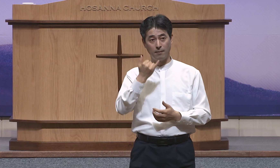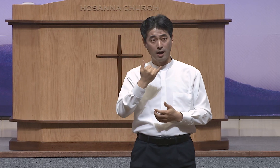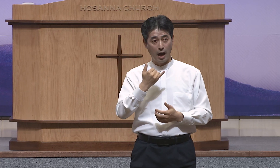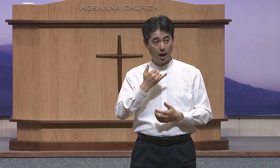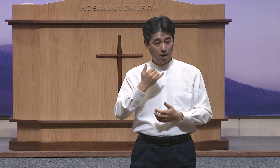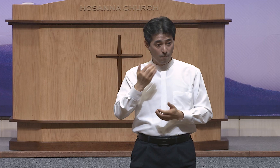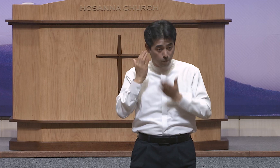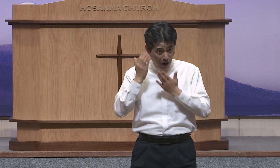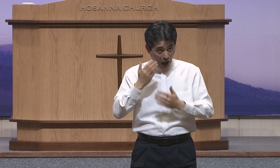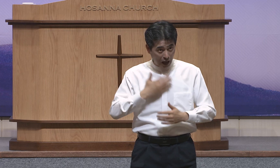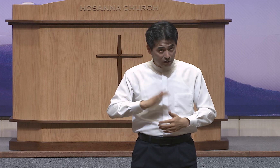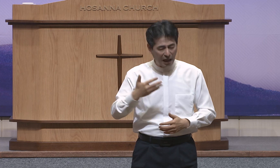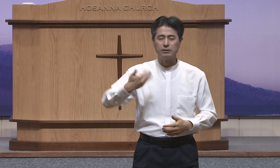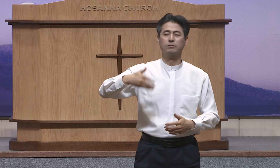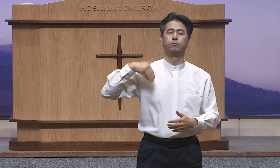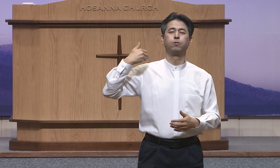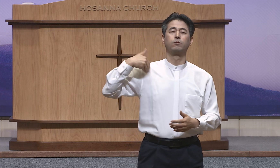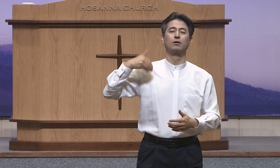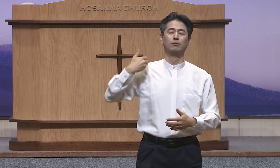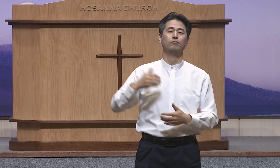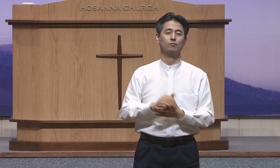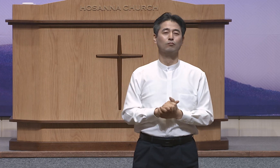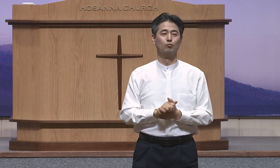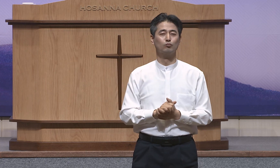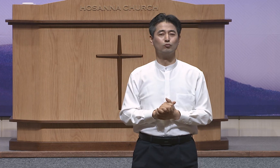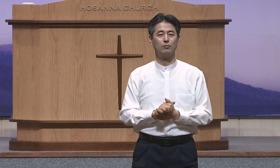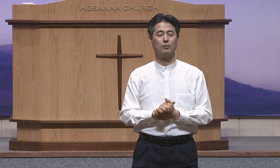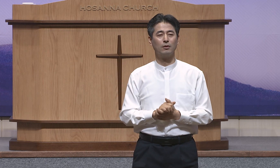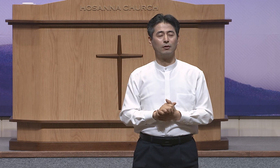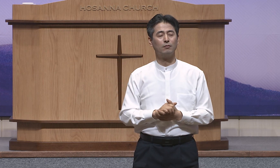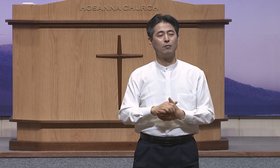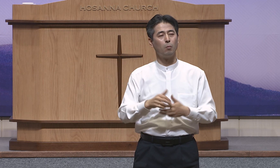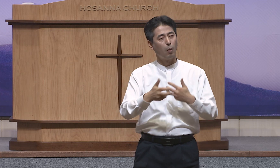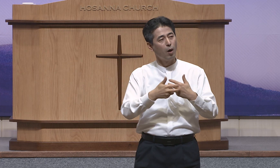얻게 되었고요. 제가 청각 장애를 앓고 있다는 것을